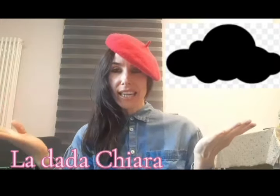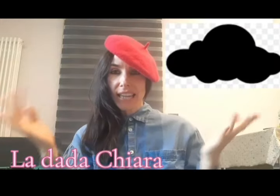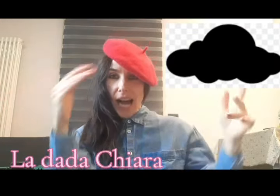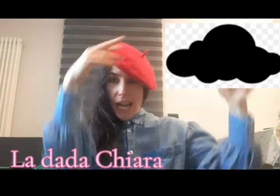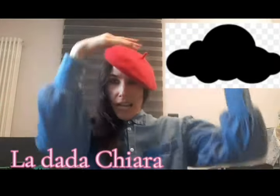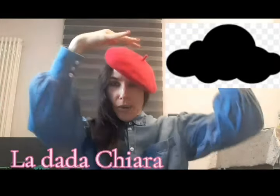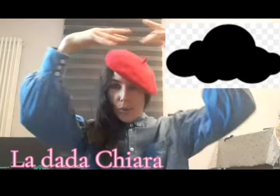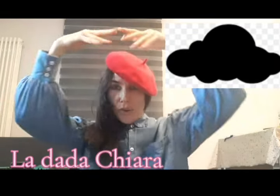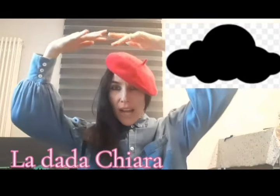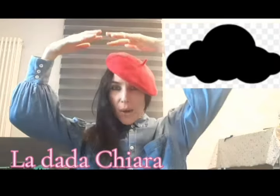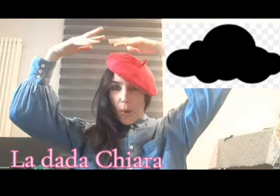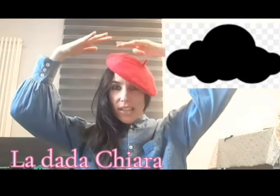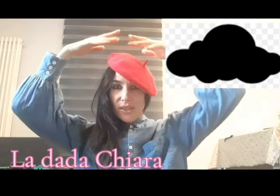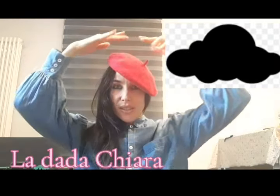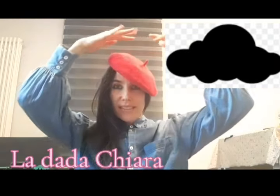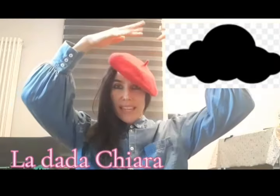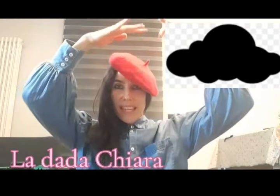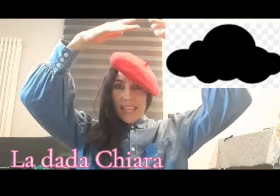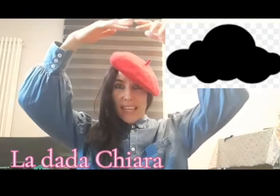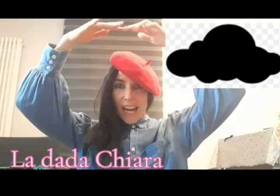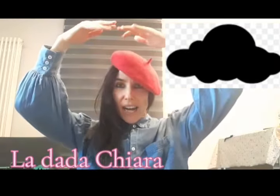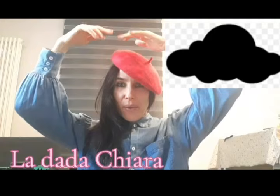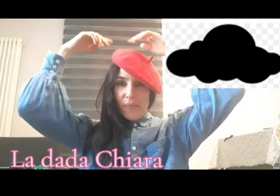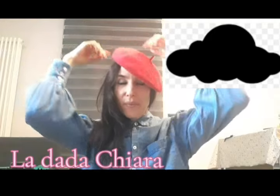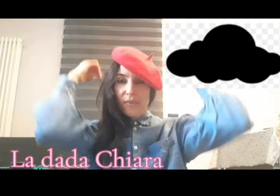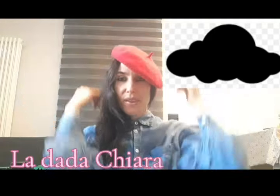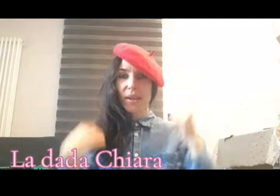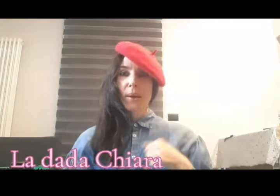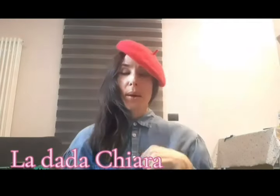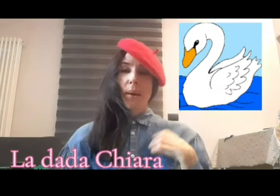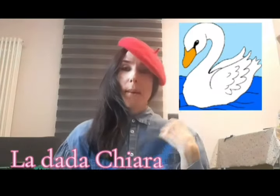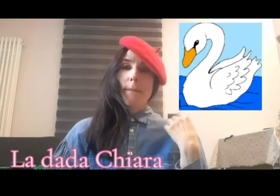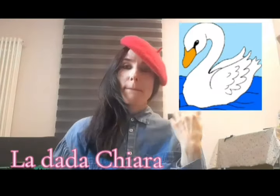nera, la nuvola quando è sera. Bianco,